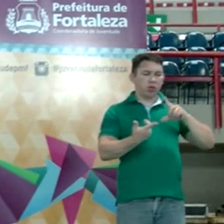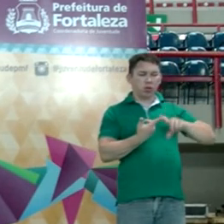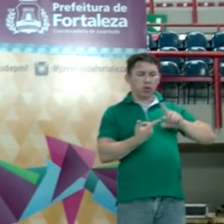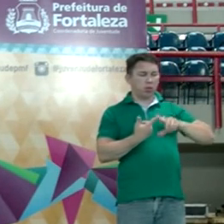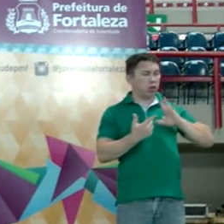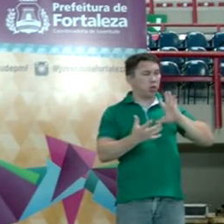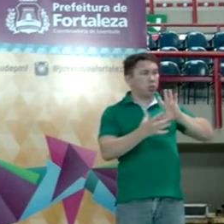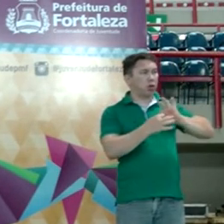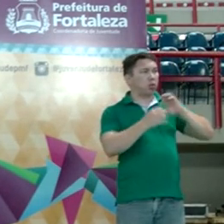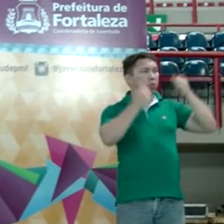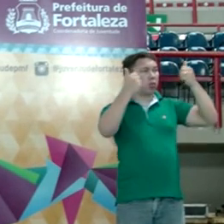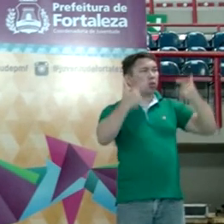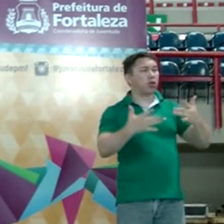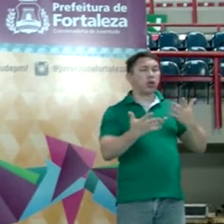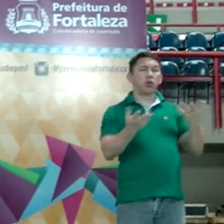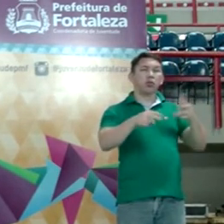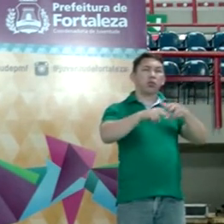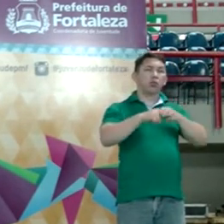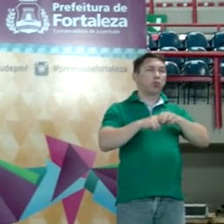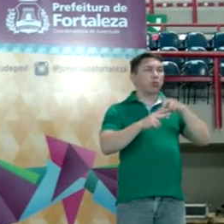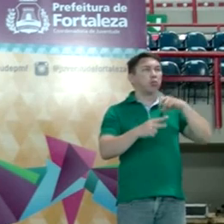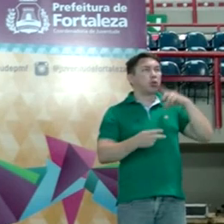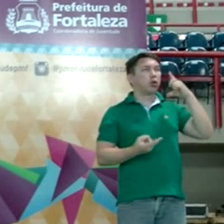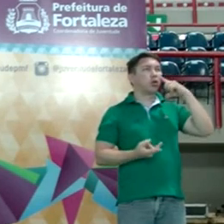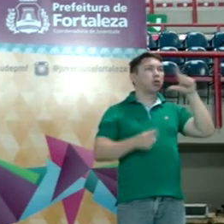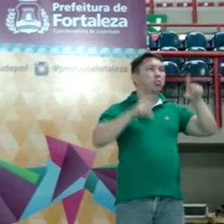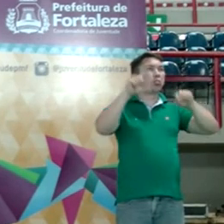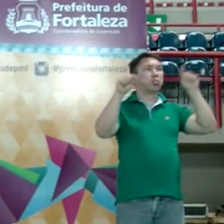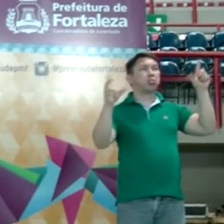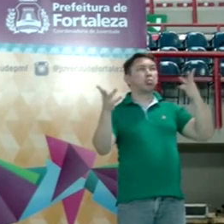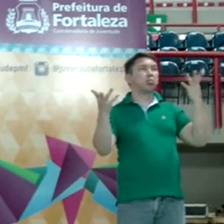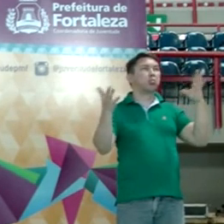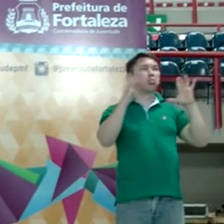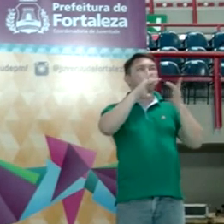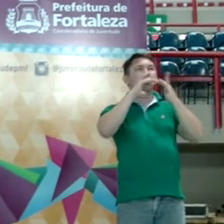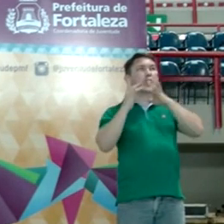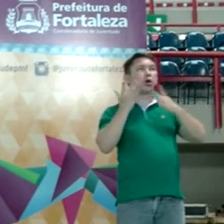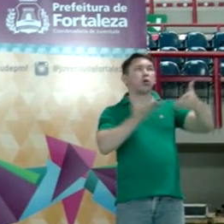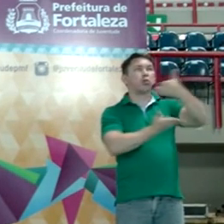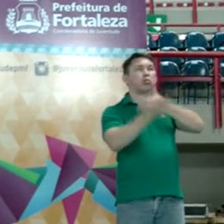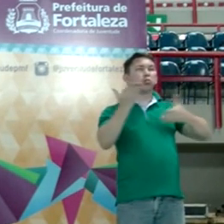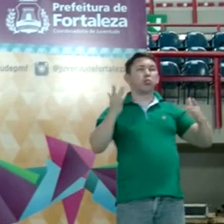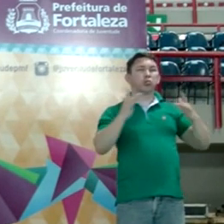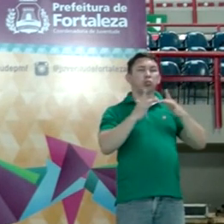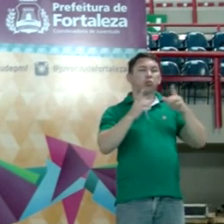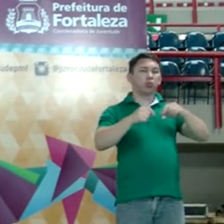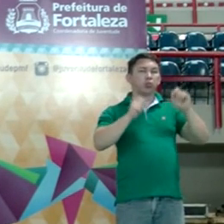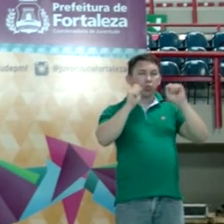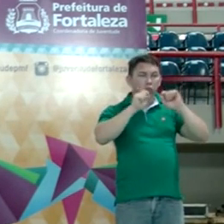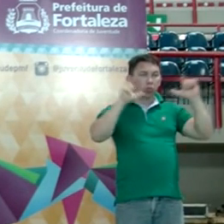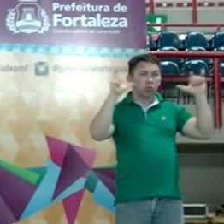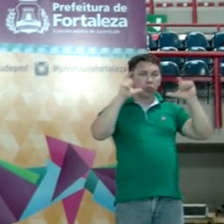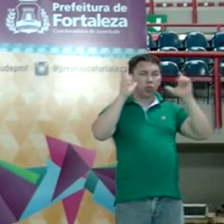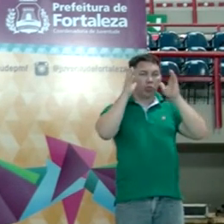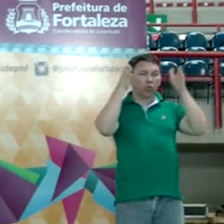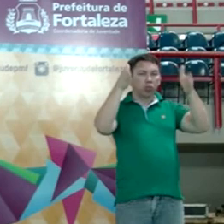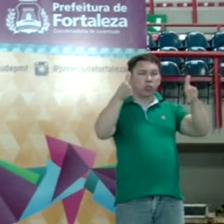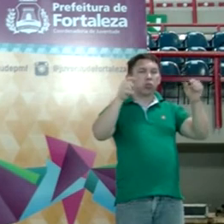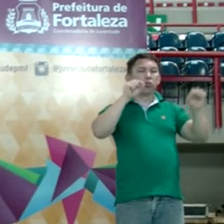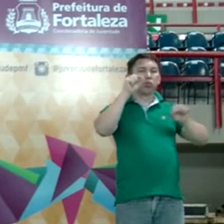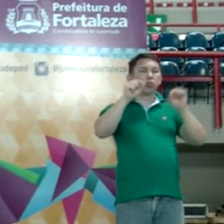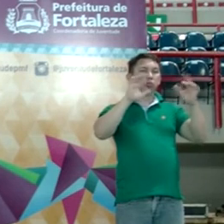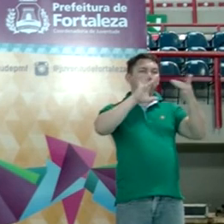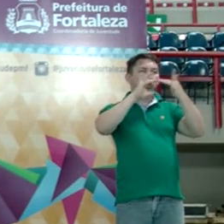poder abranger. Então a gente tenta fazer ao máximo algumas conexões. Estejam atentos especialmente